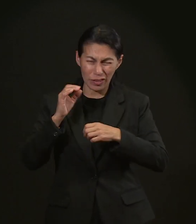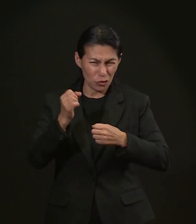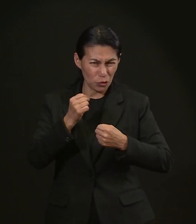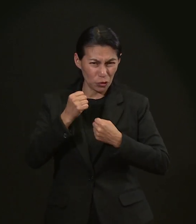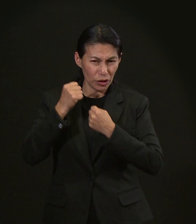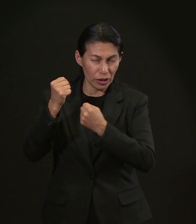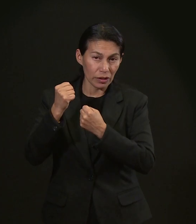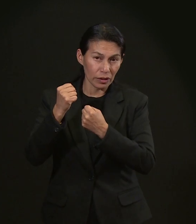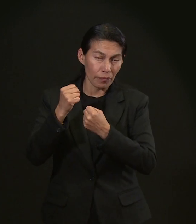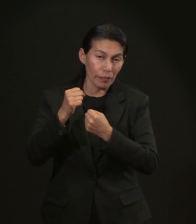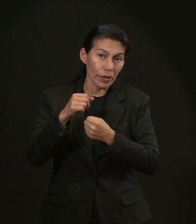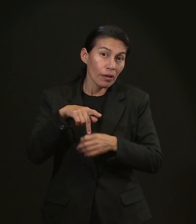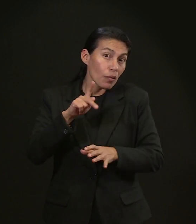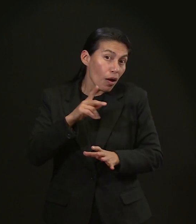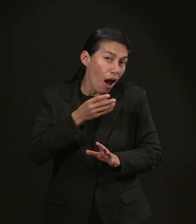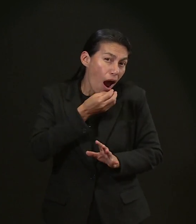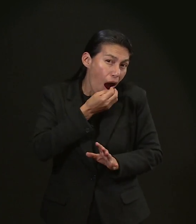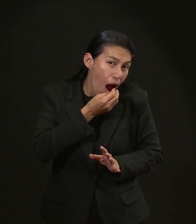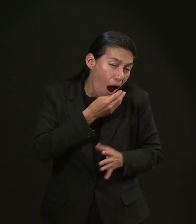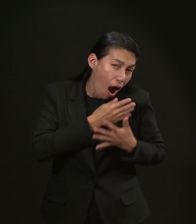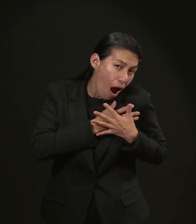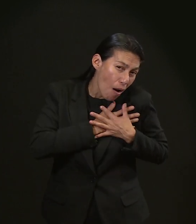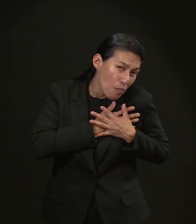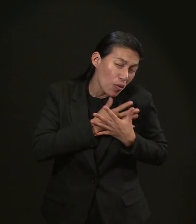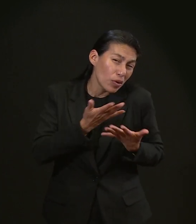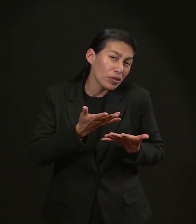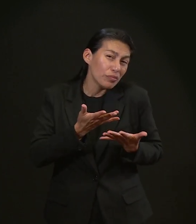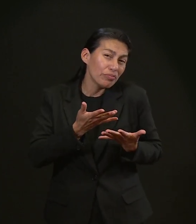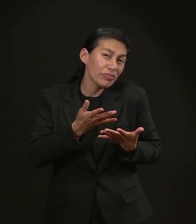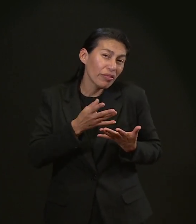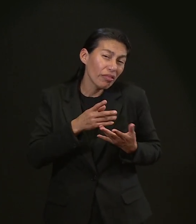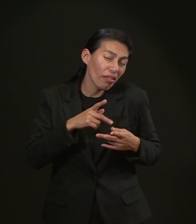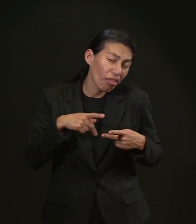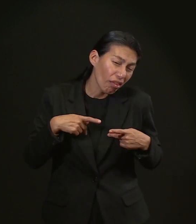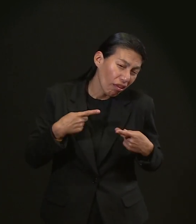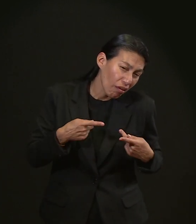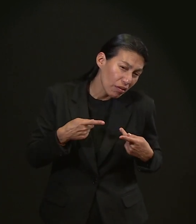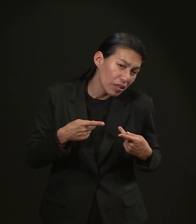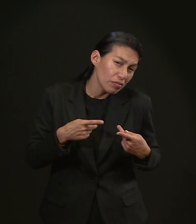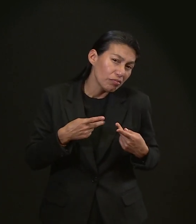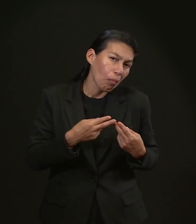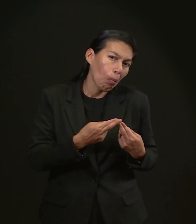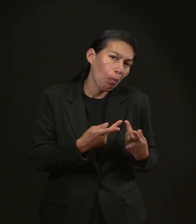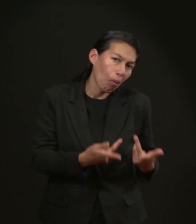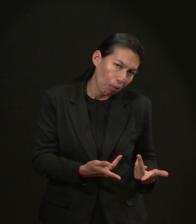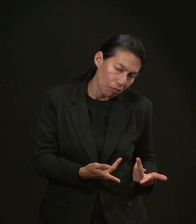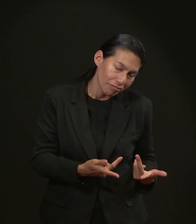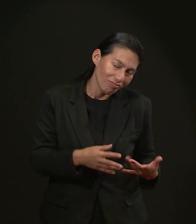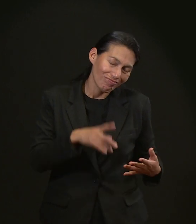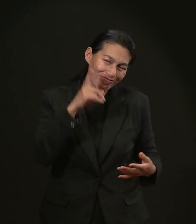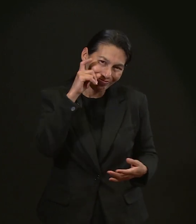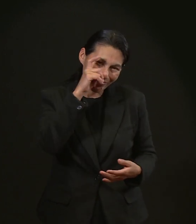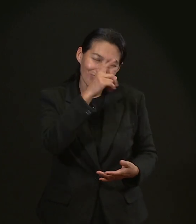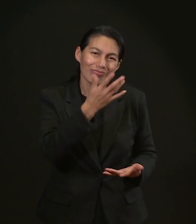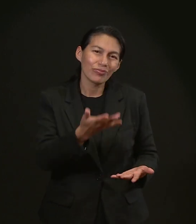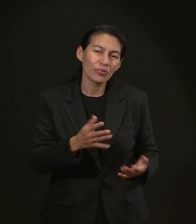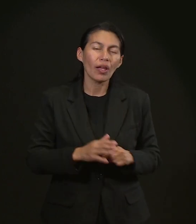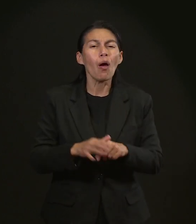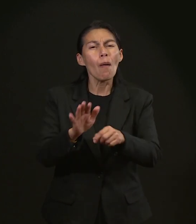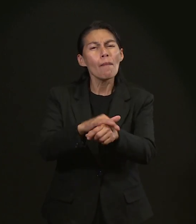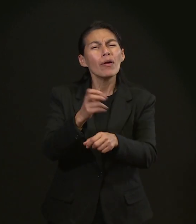aunque si ese amor es débil se quebrará ante la crisis por eso la mejor manera